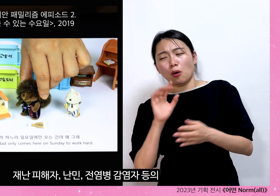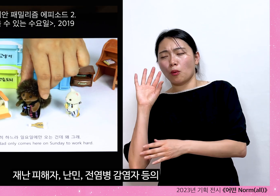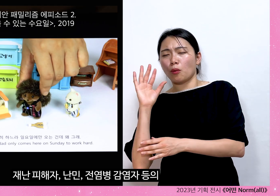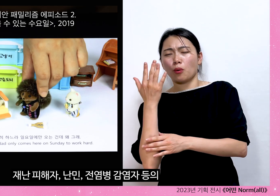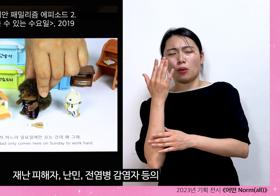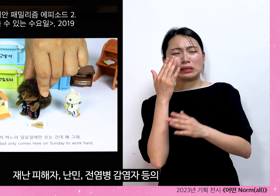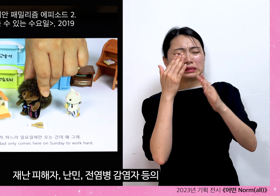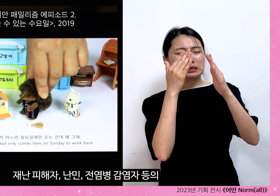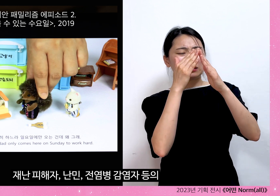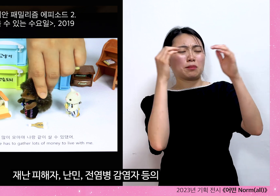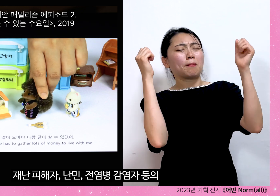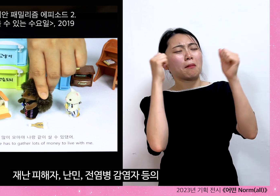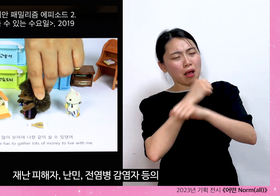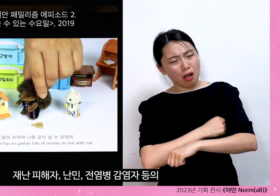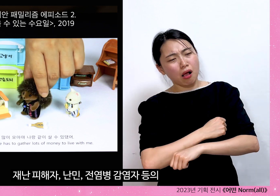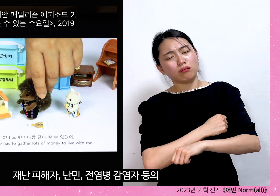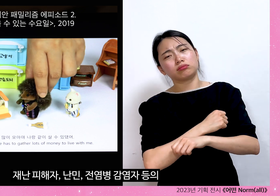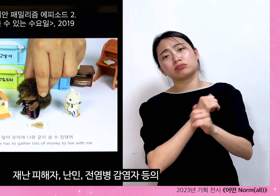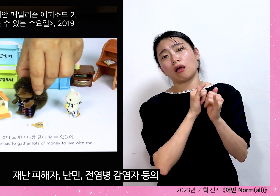난민,